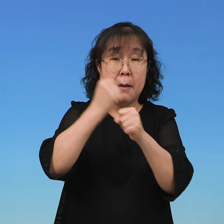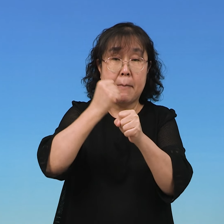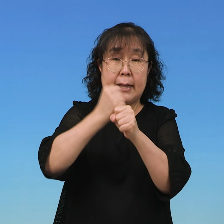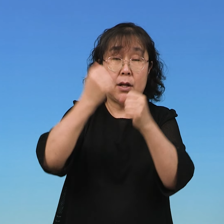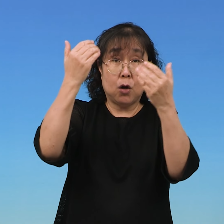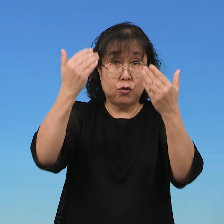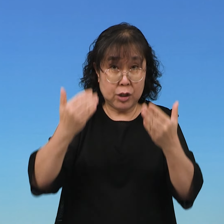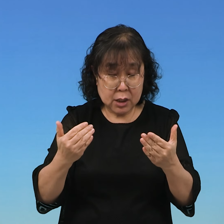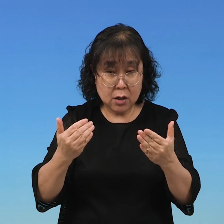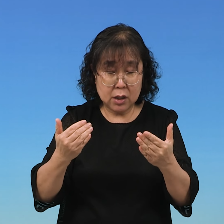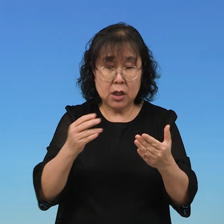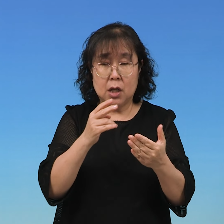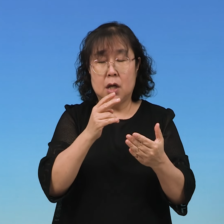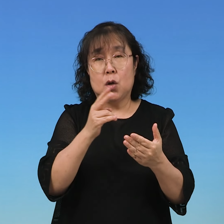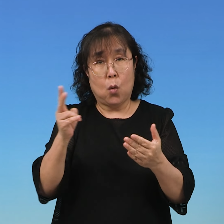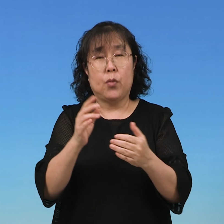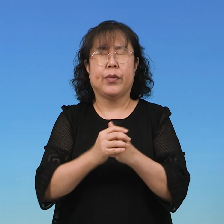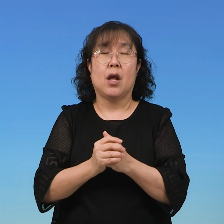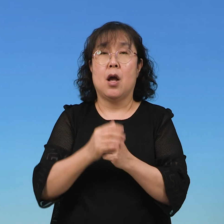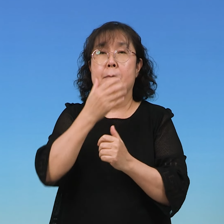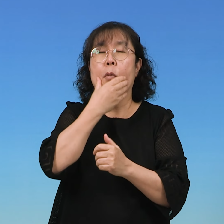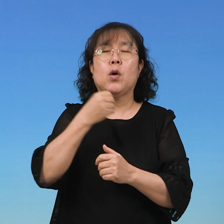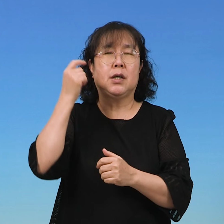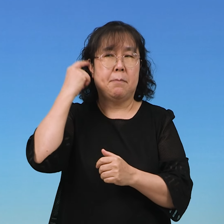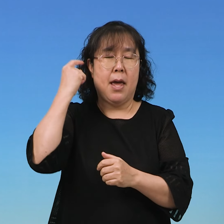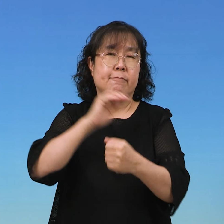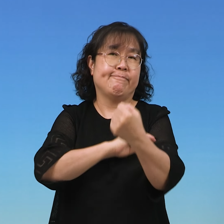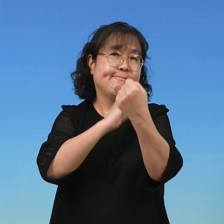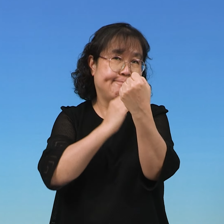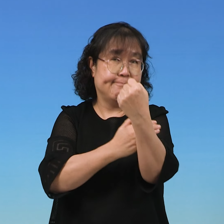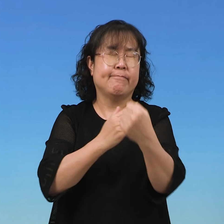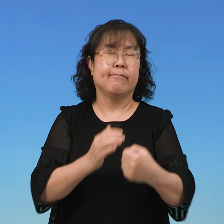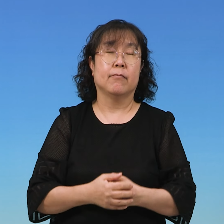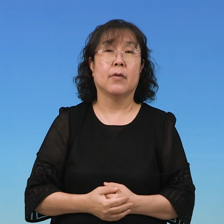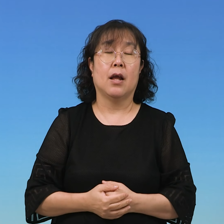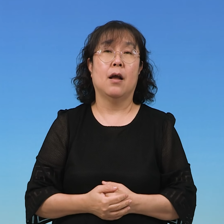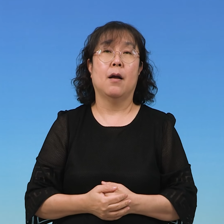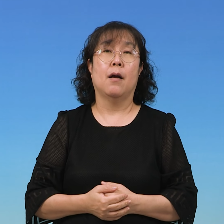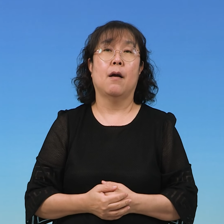것, 이게 복음의 능력인 줄 믿으시기를 바랍니다.